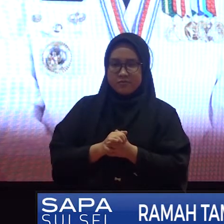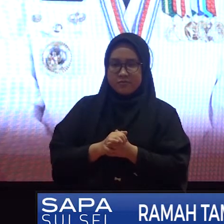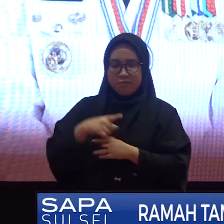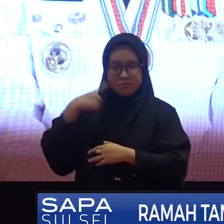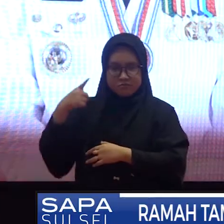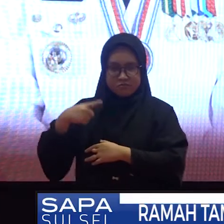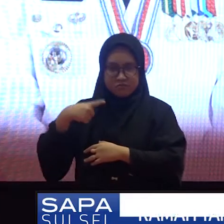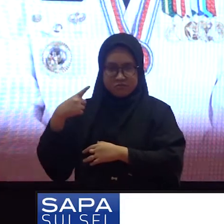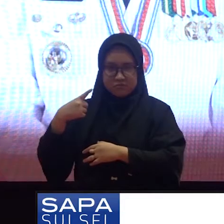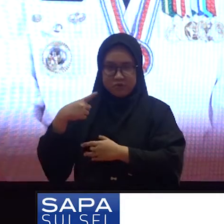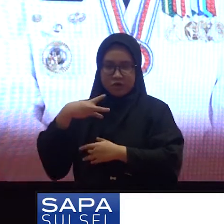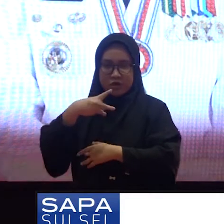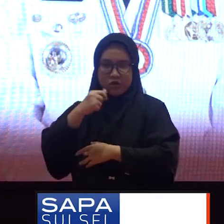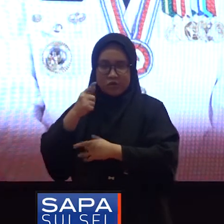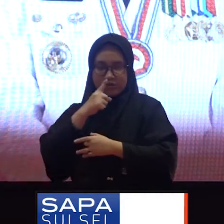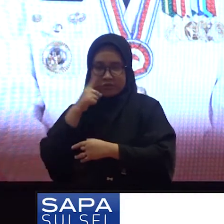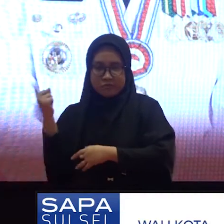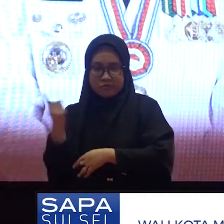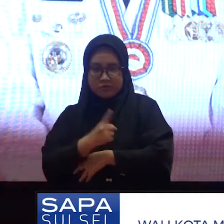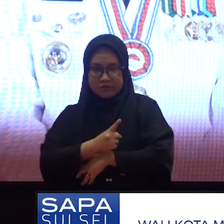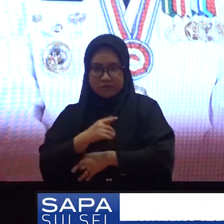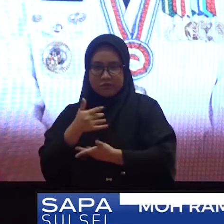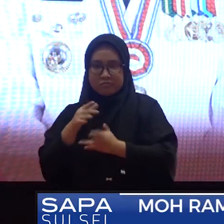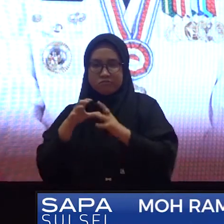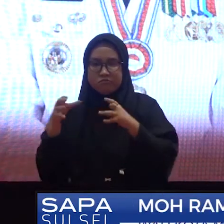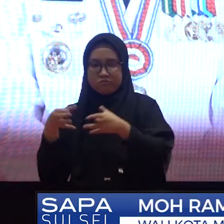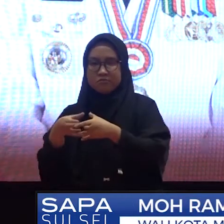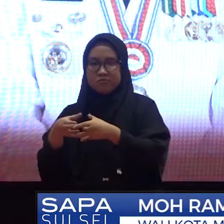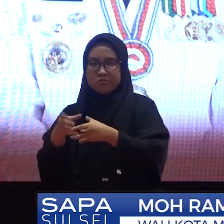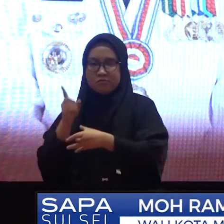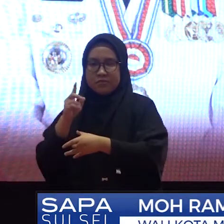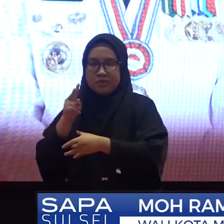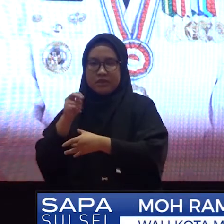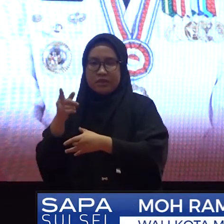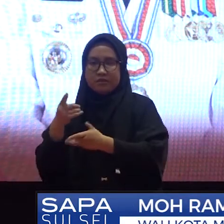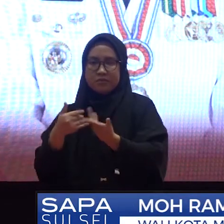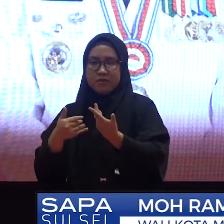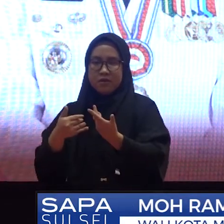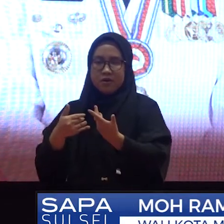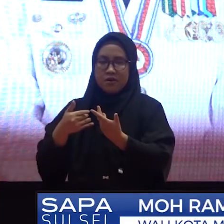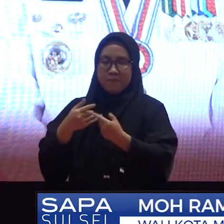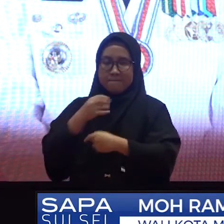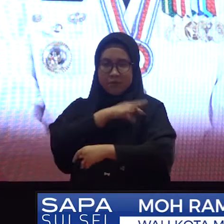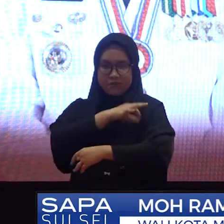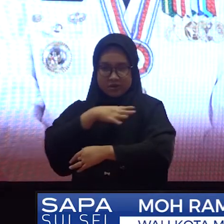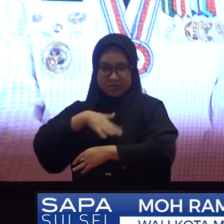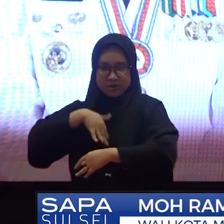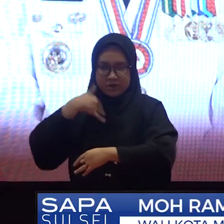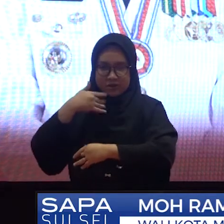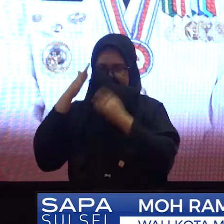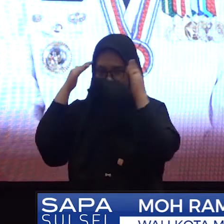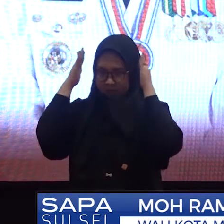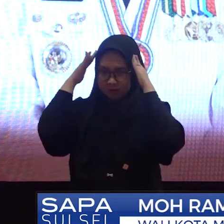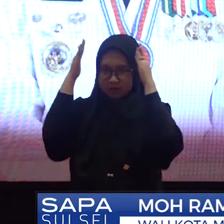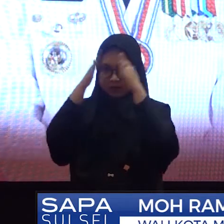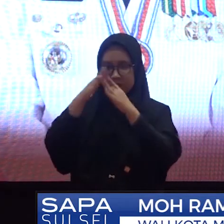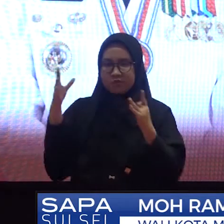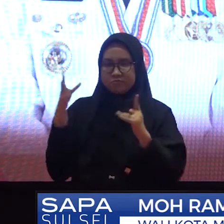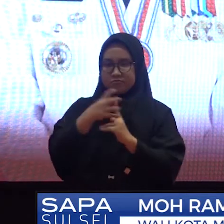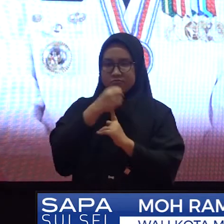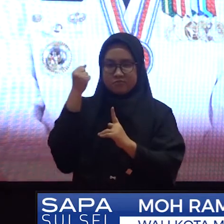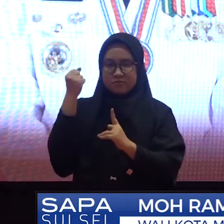putaran-putaran ekonomi semakin cepat dan semakin membesar yang akhirnya kembali ke kita semua menuju Makassar yang Insyaallah